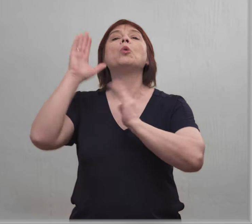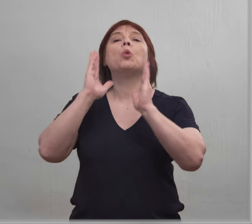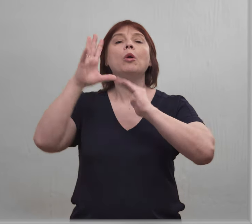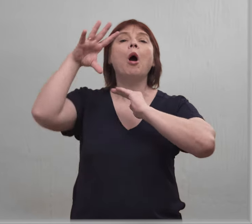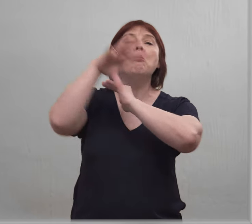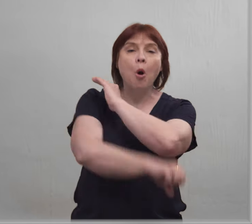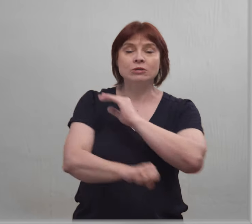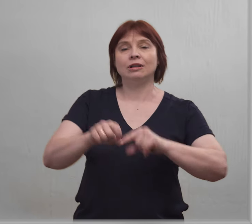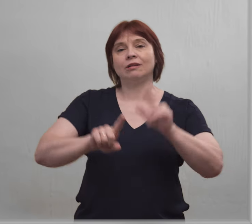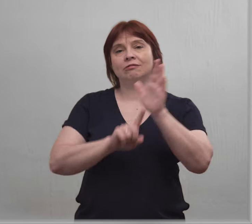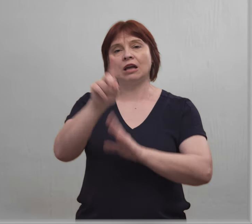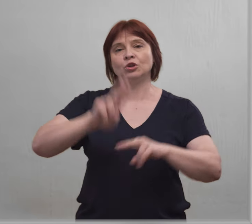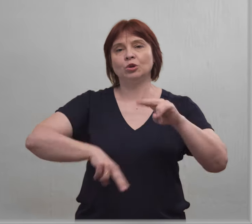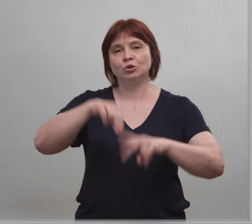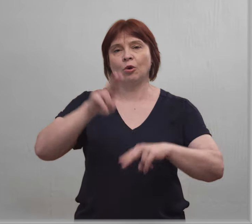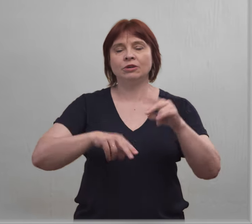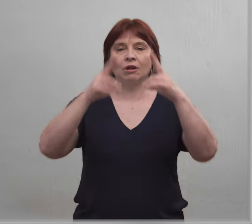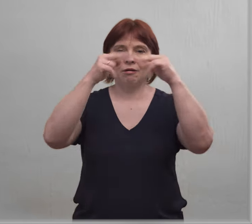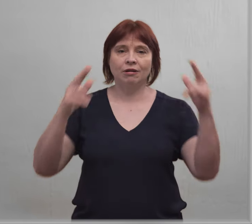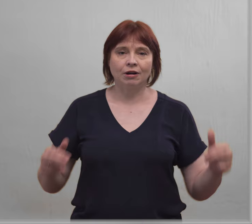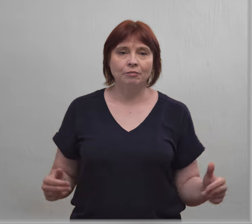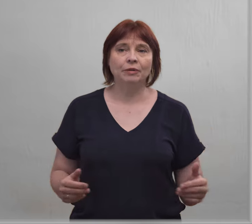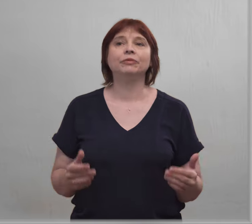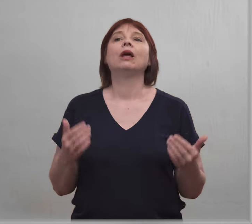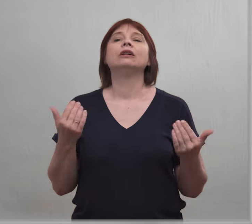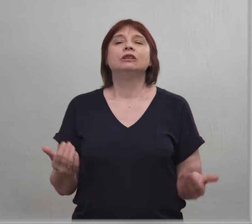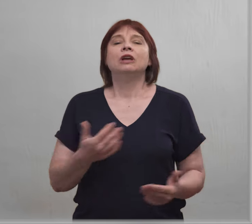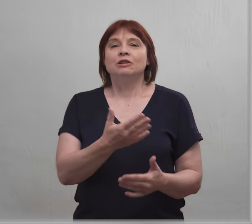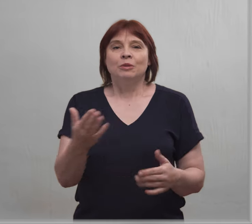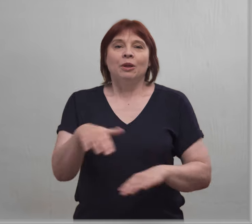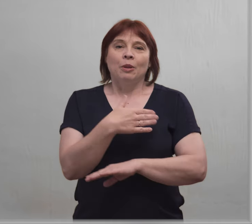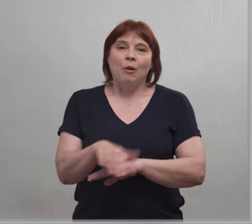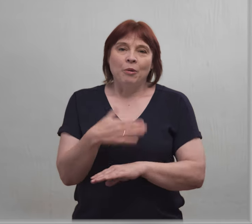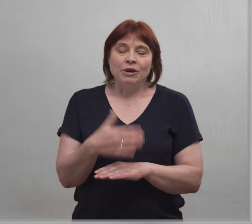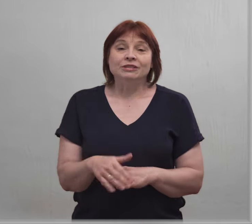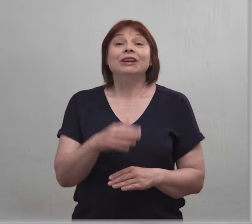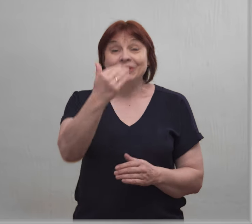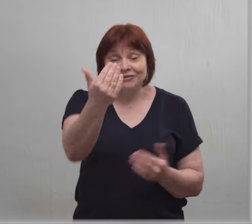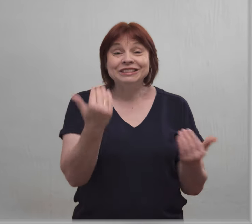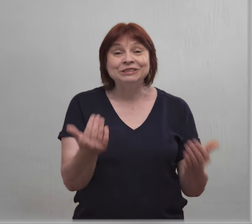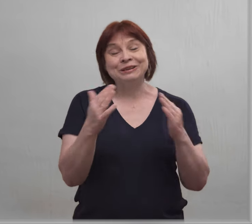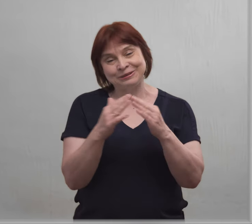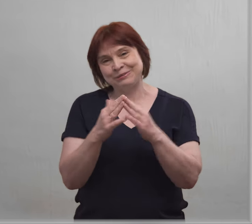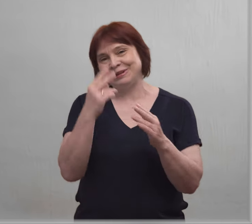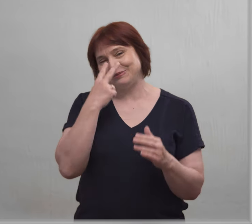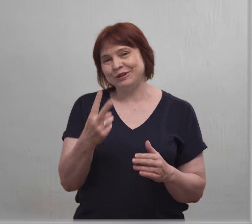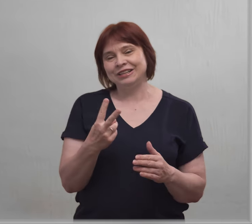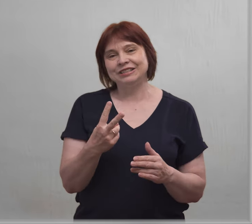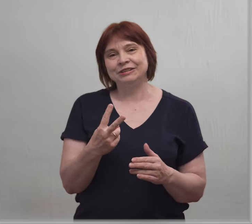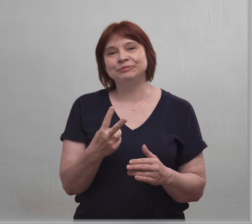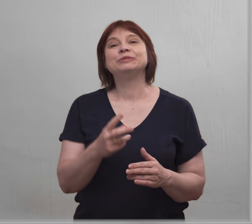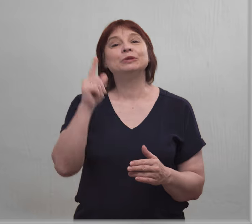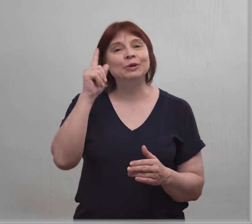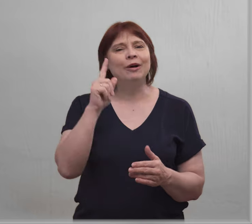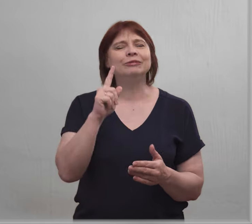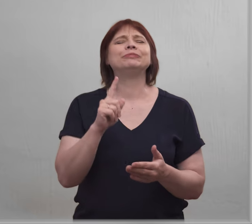Поэтому мы сегодня собираемся на улице. А те, кто в онлайне, возможно, у себя дома находитесь. Но